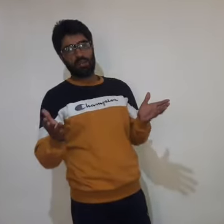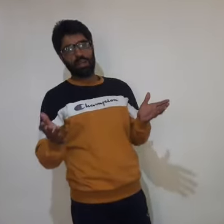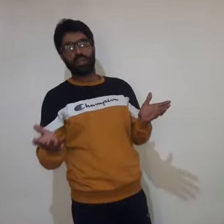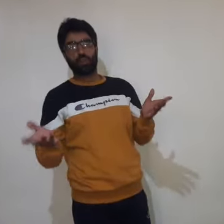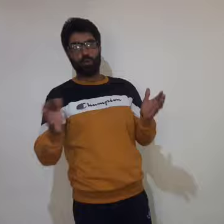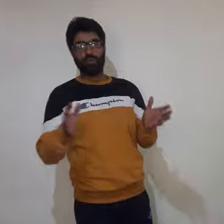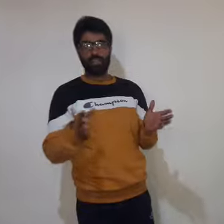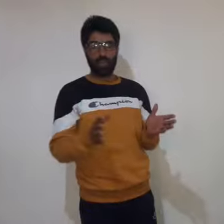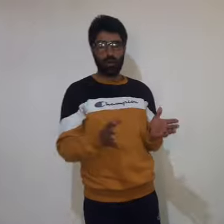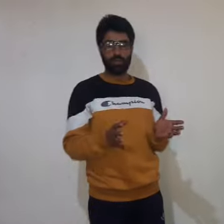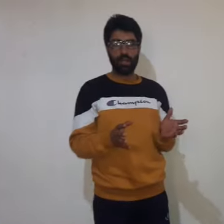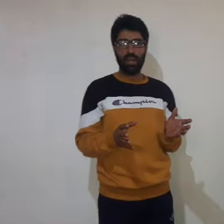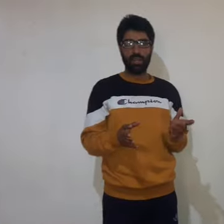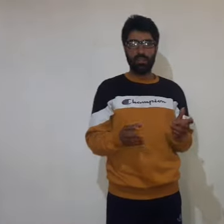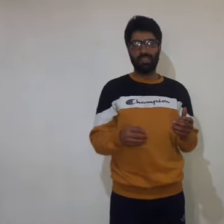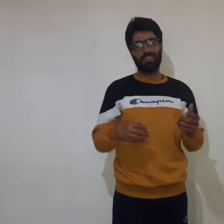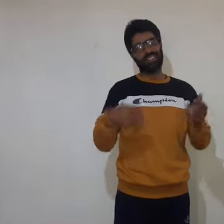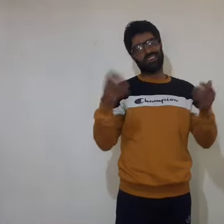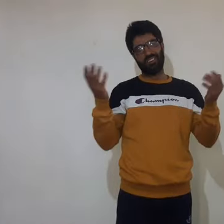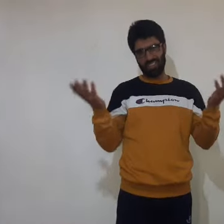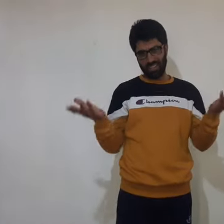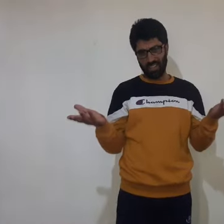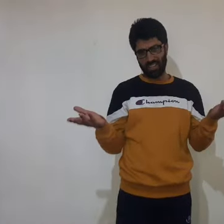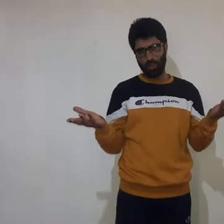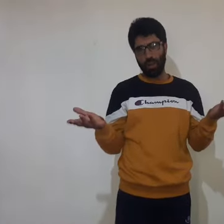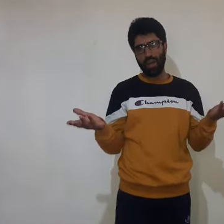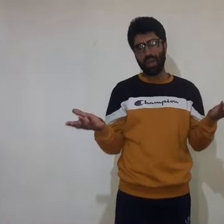में कोरोना वायरस क्या होता है, इसका ऑरिजिन कहाँ से हुआ है,